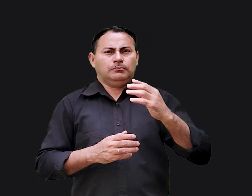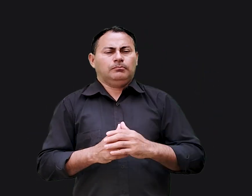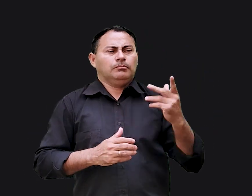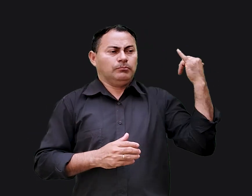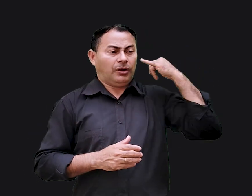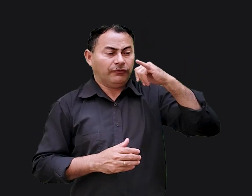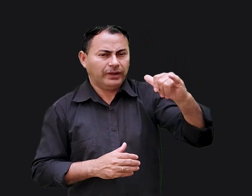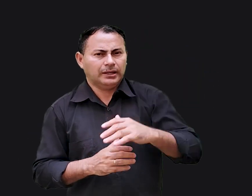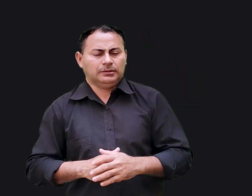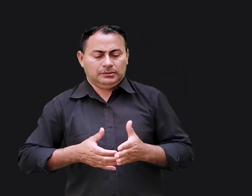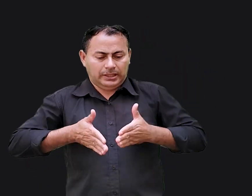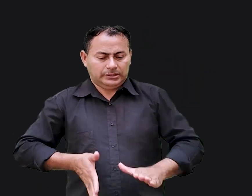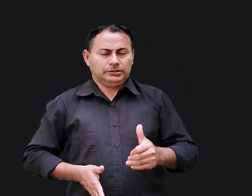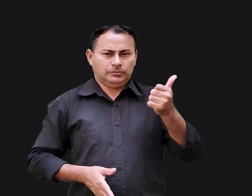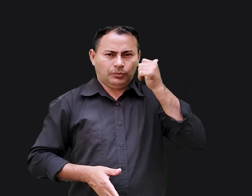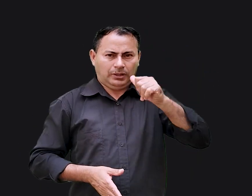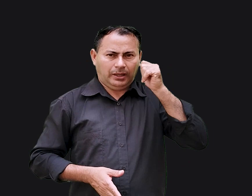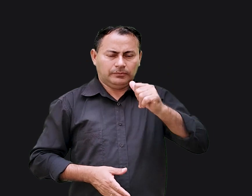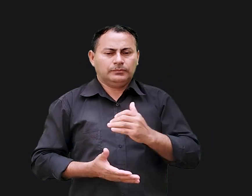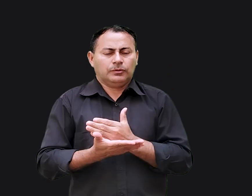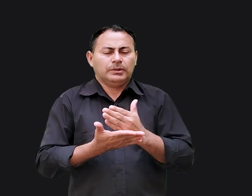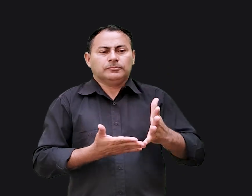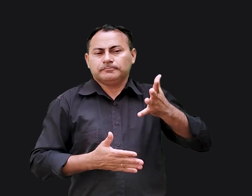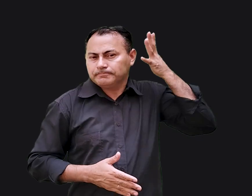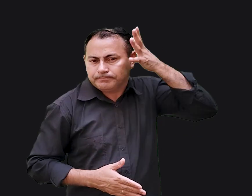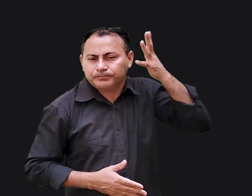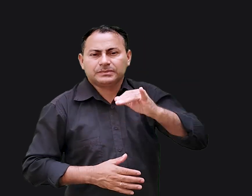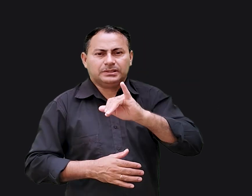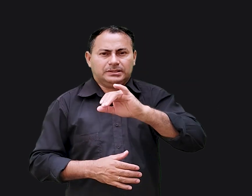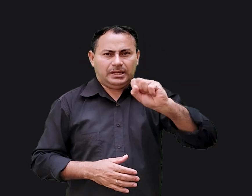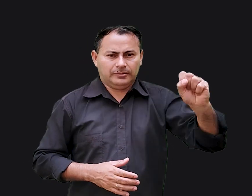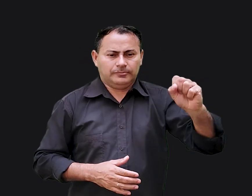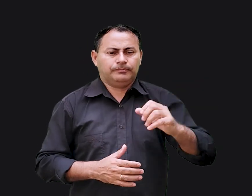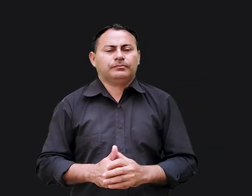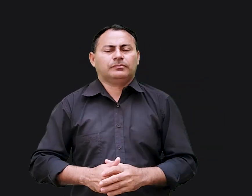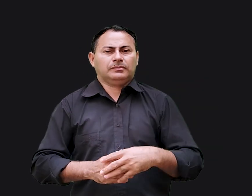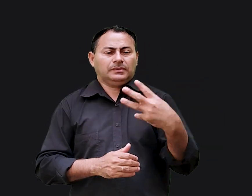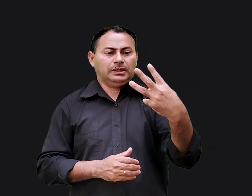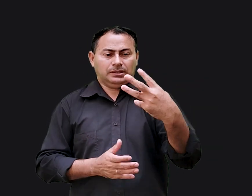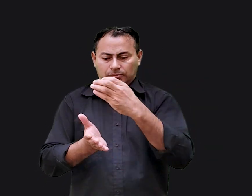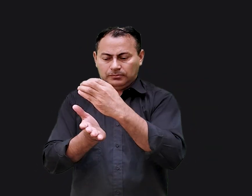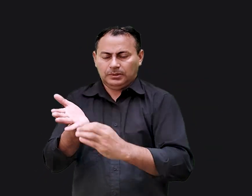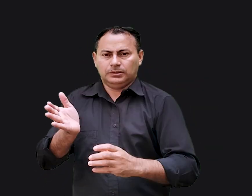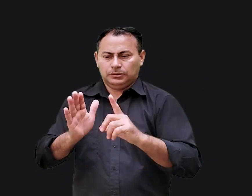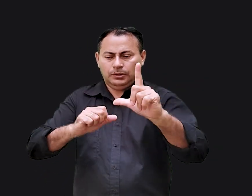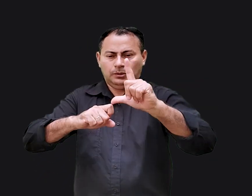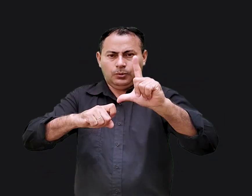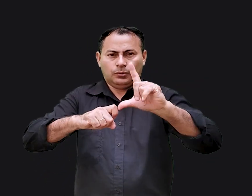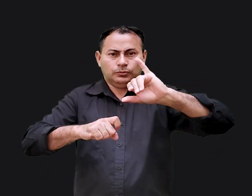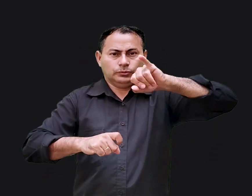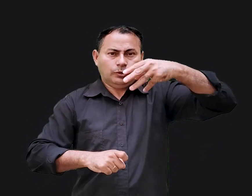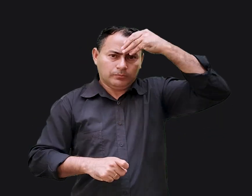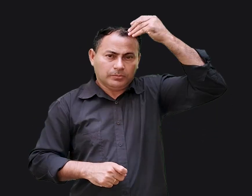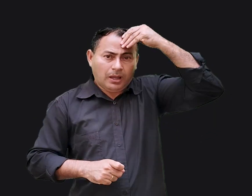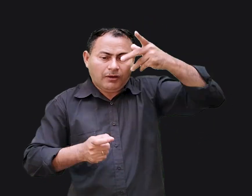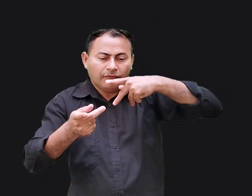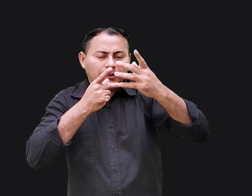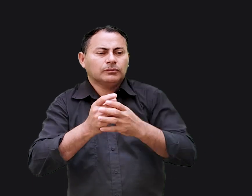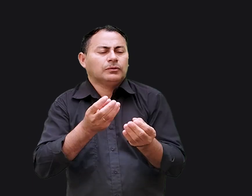de mulher, começou a pregar, ele começou com este sermão de Isaías. No 3º capítulo de Lucas, João Batista pregou, como